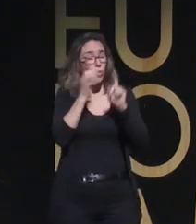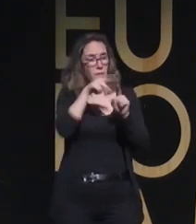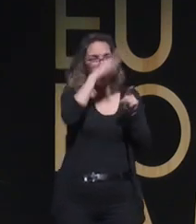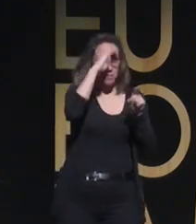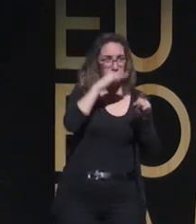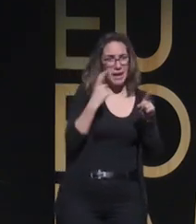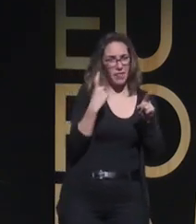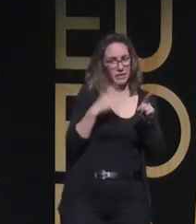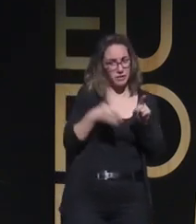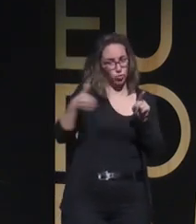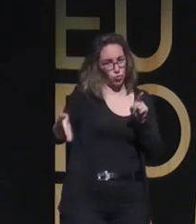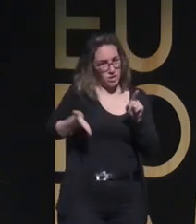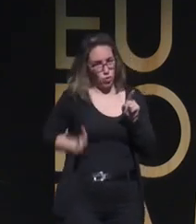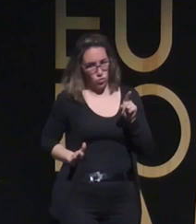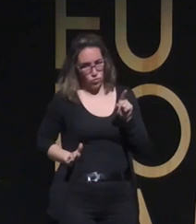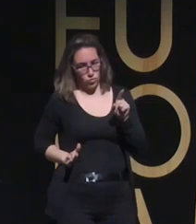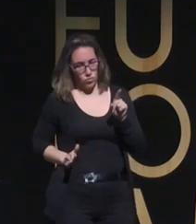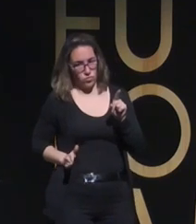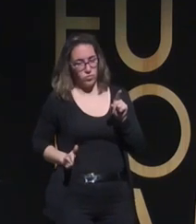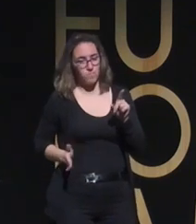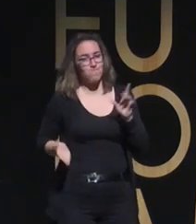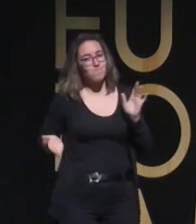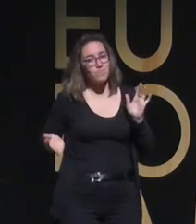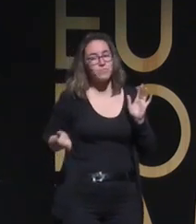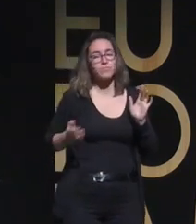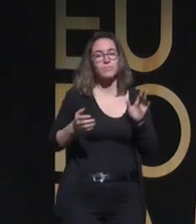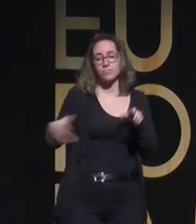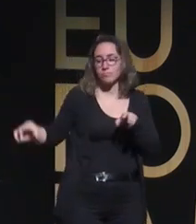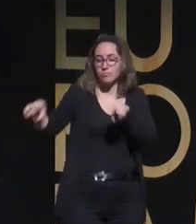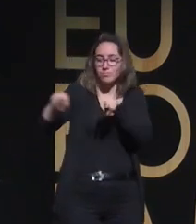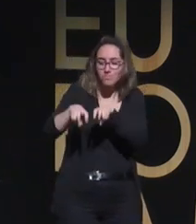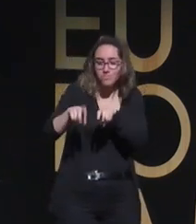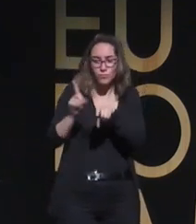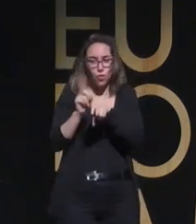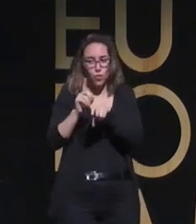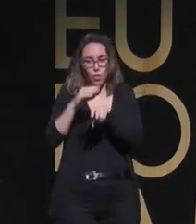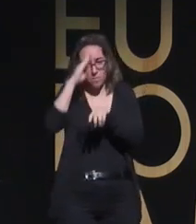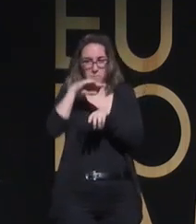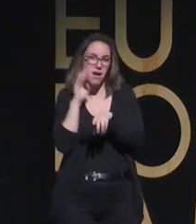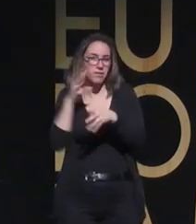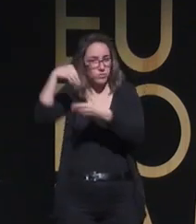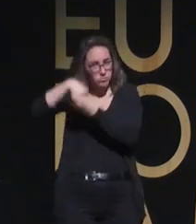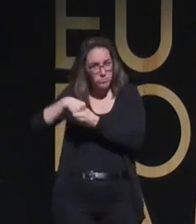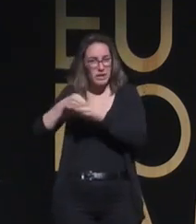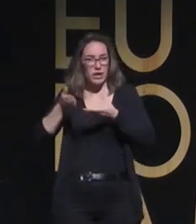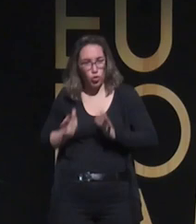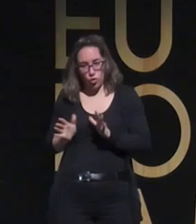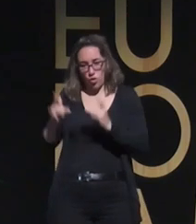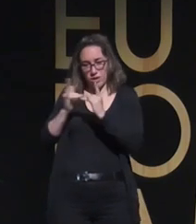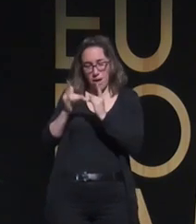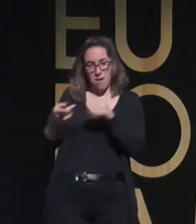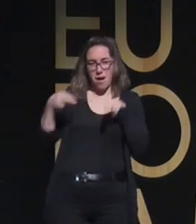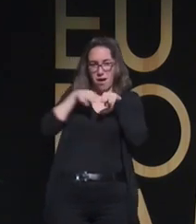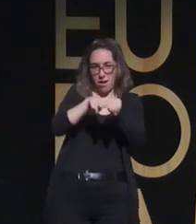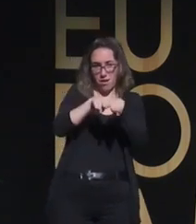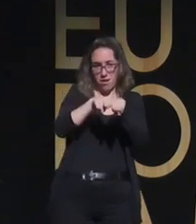no, cuando el colecho es a los 10... Ay. Pero es que ya no es colecho, es que es una madre o un padre que necesita tener a un hijo en la cama, ¿sabes? Y hay madres y padres que al final te